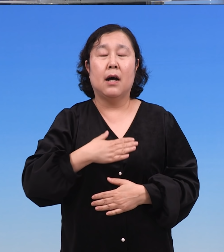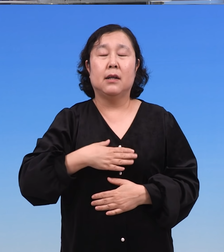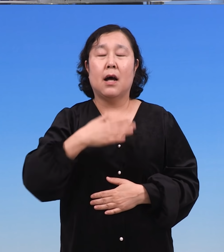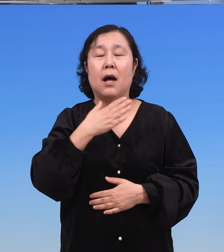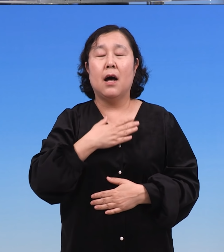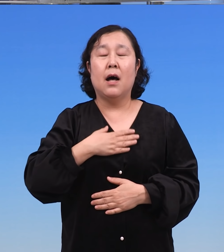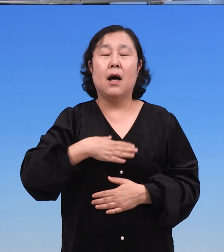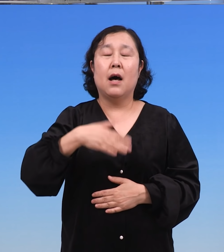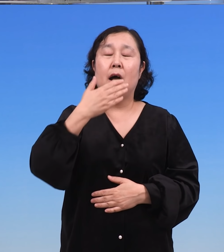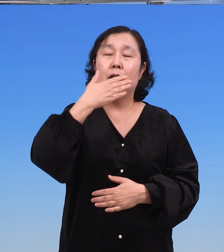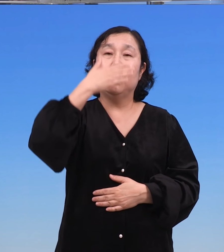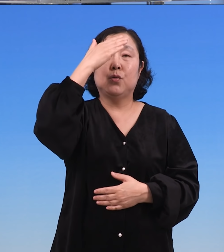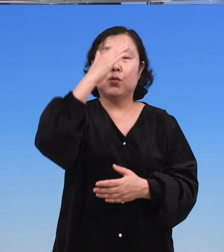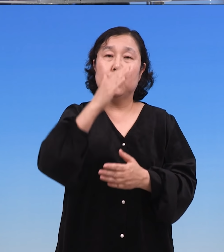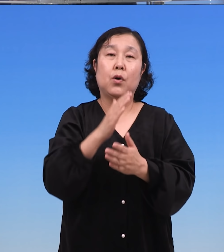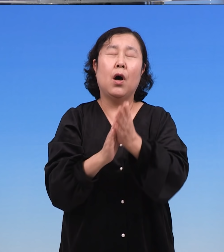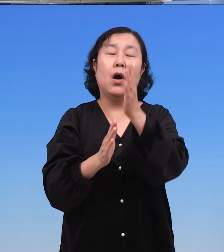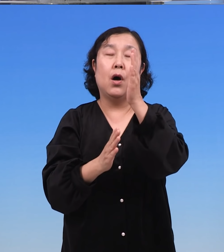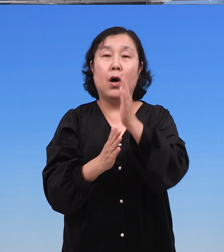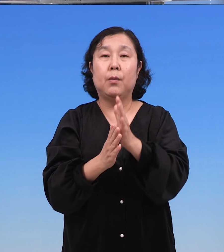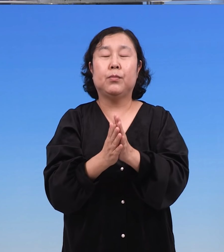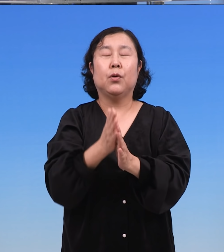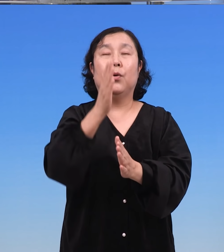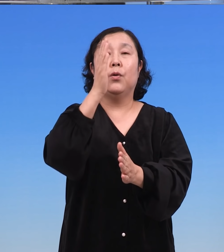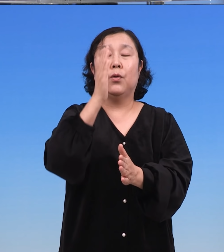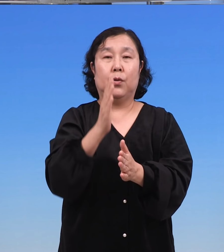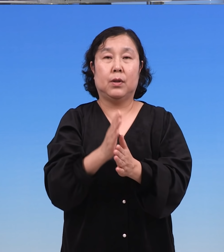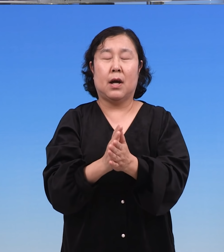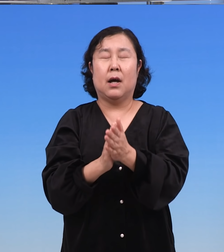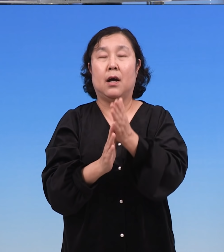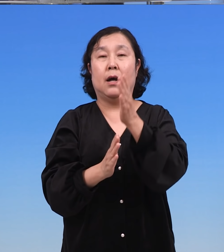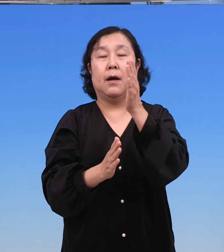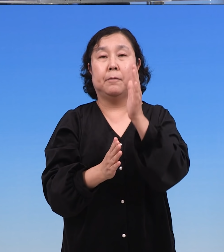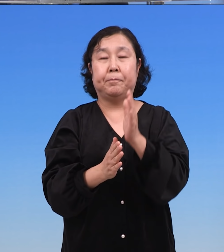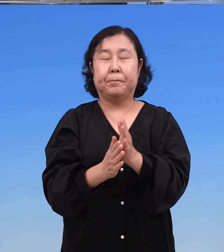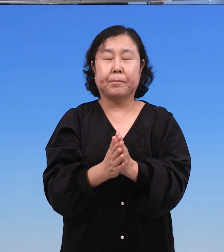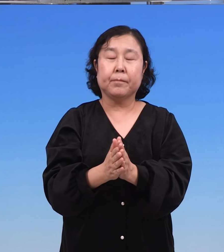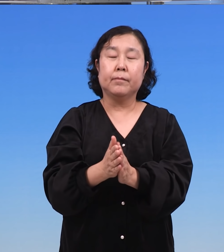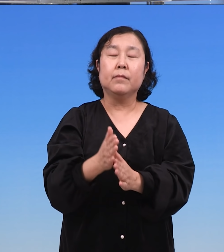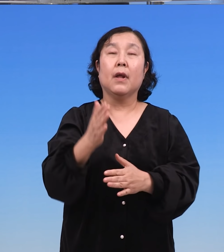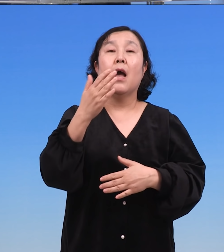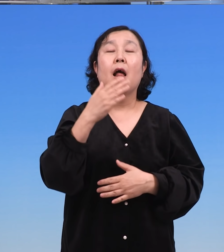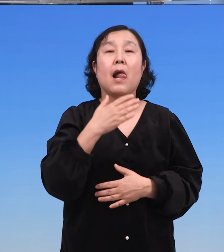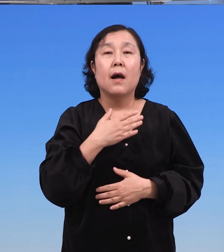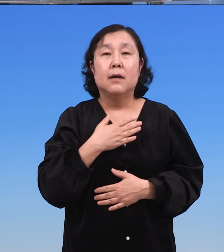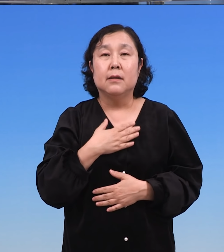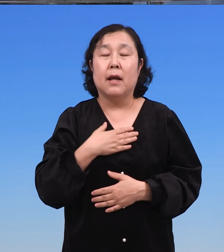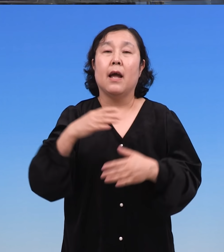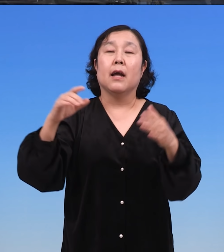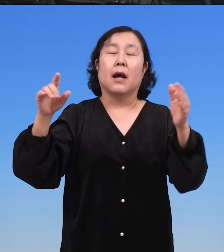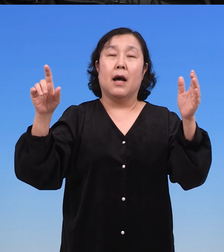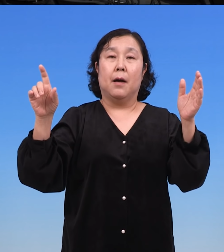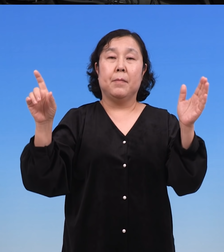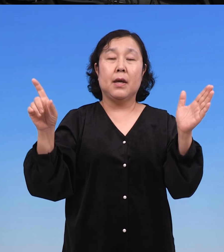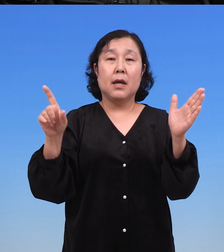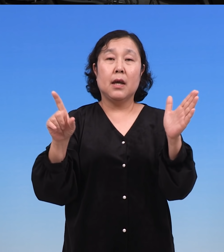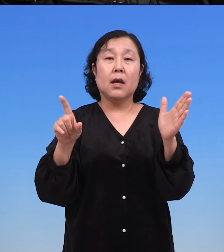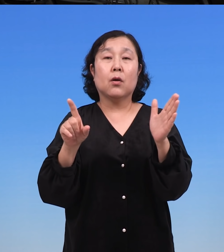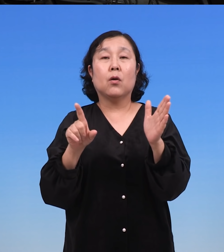주는지 난 알 수 없. 그러나 내가 아는 한 가지, 내가 믿고